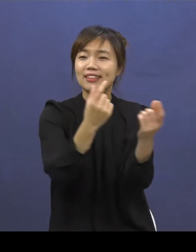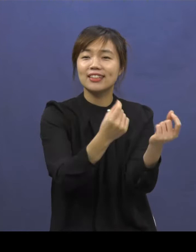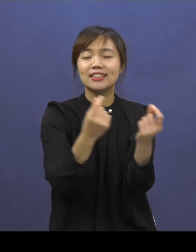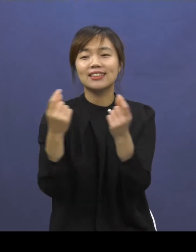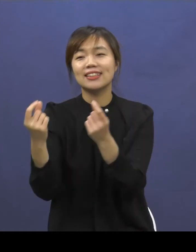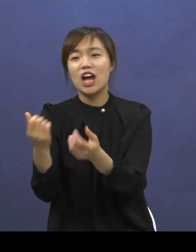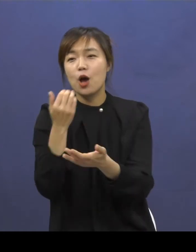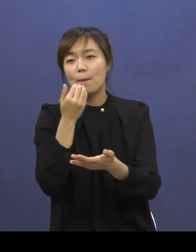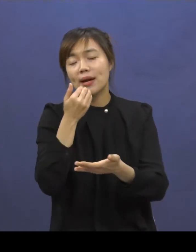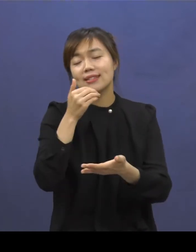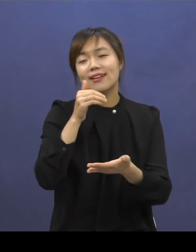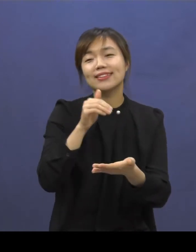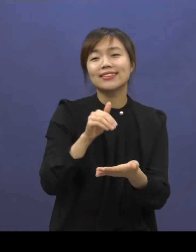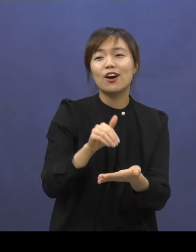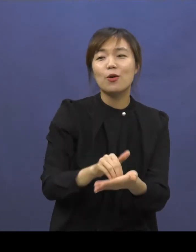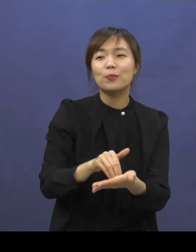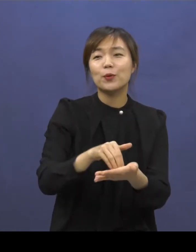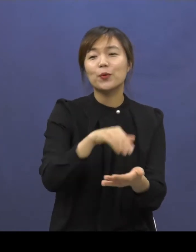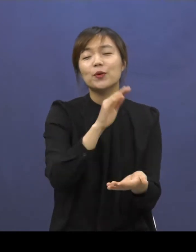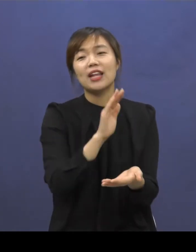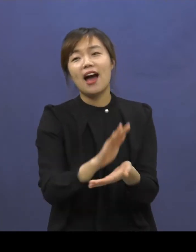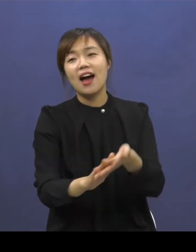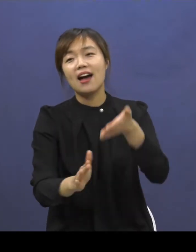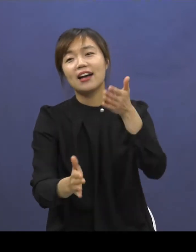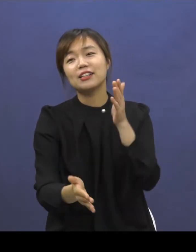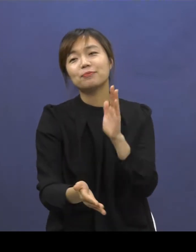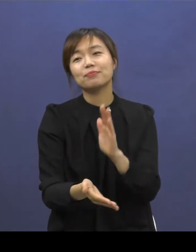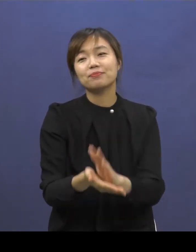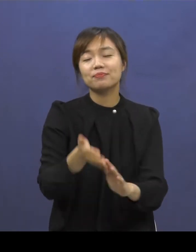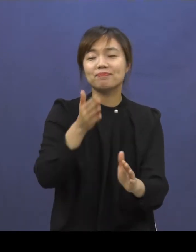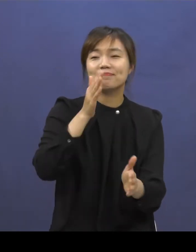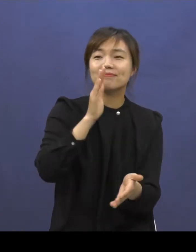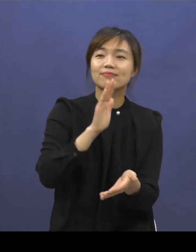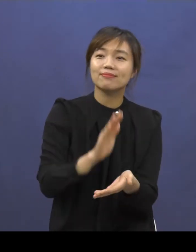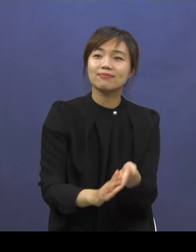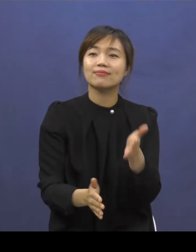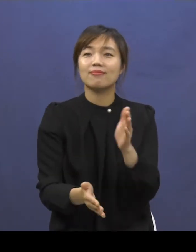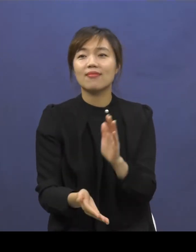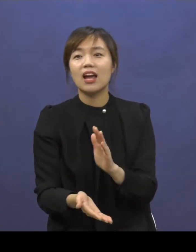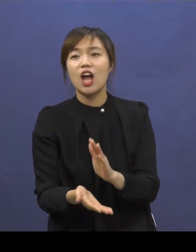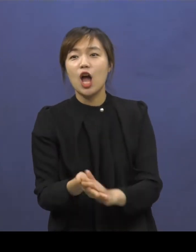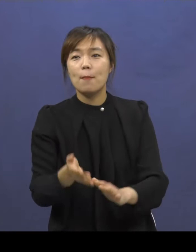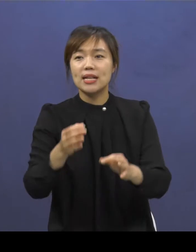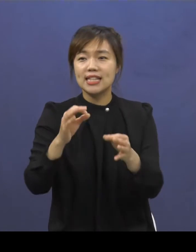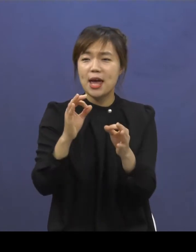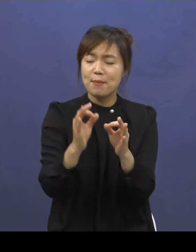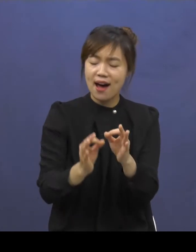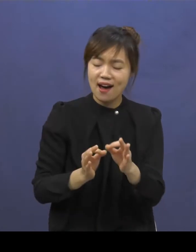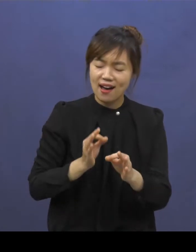같은 반석은 없도다 만세 반석 만세